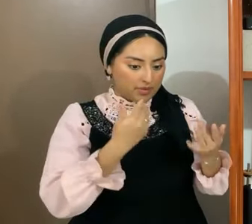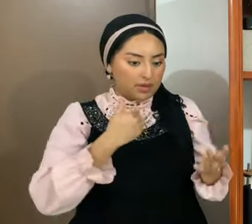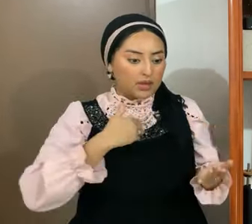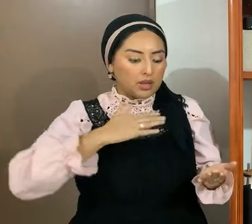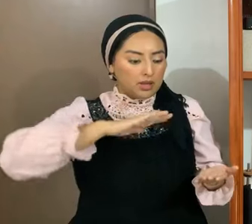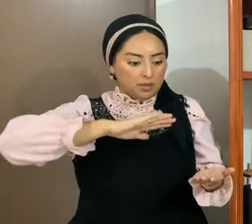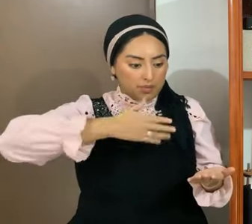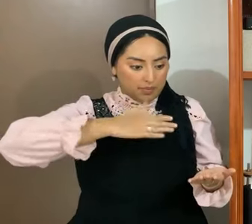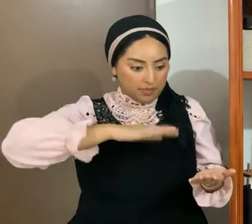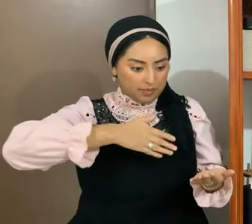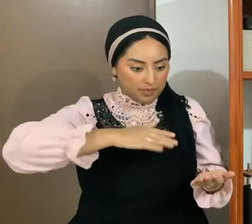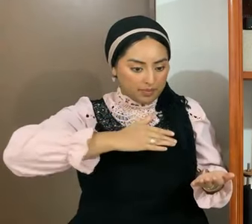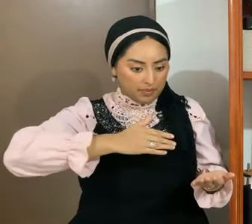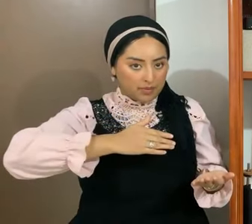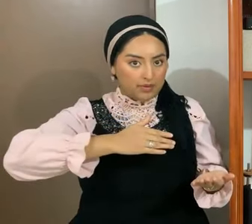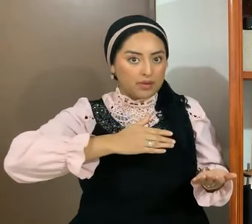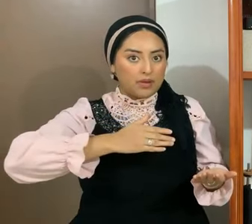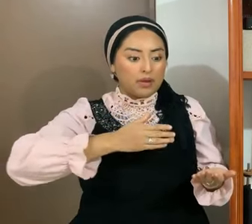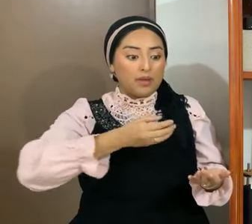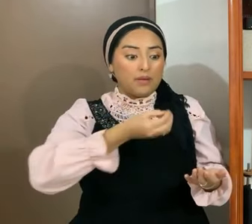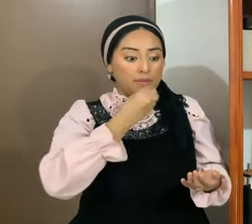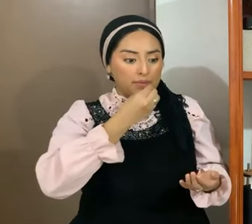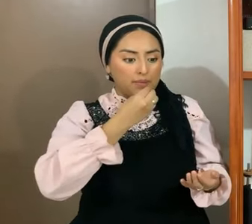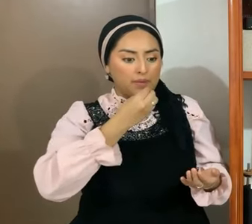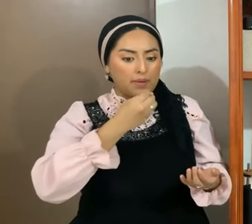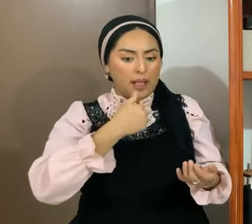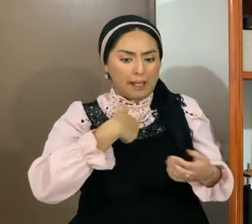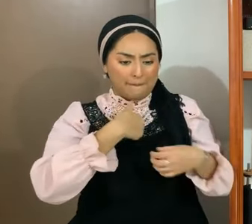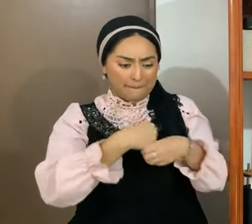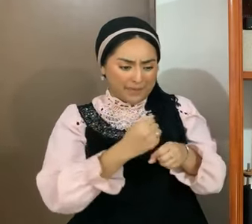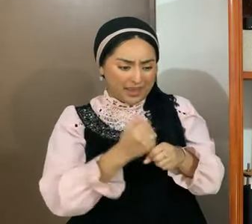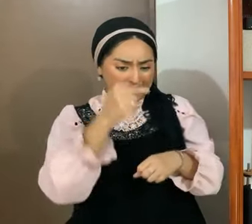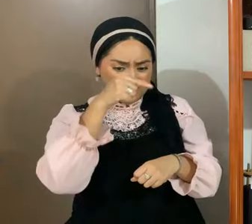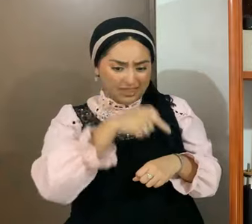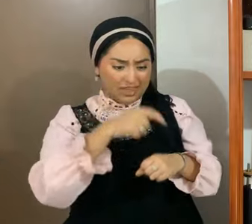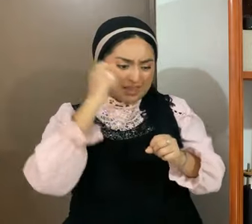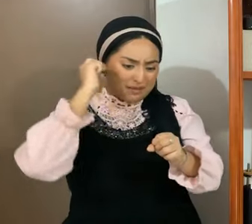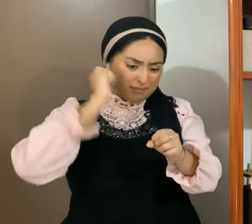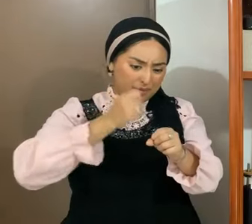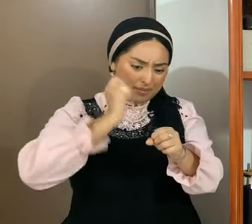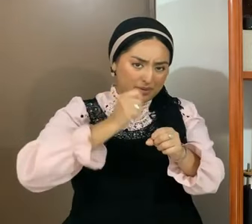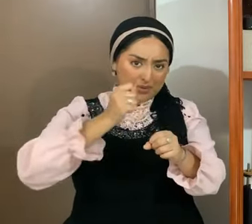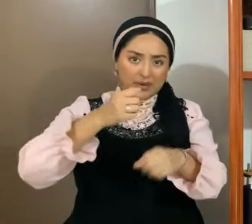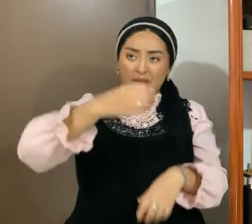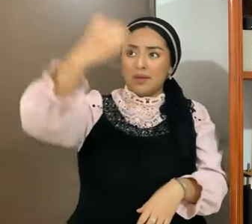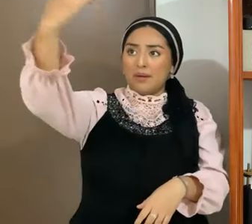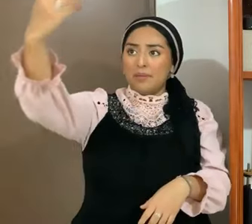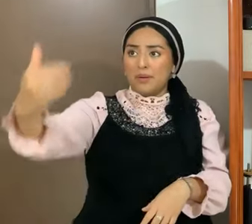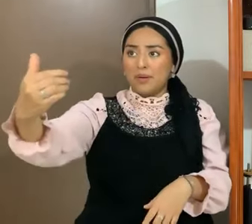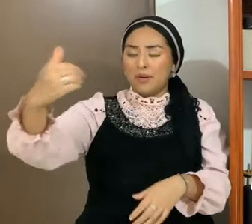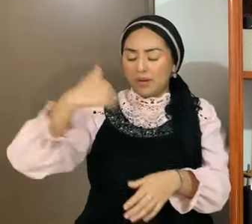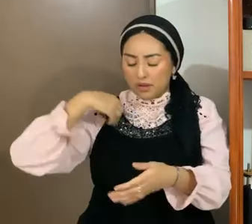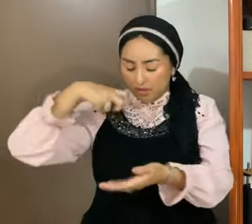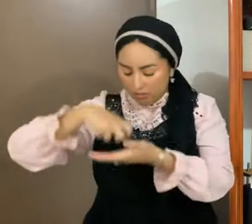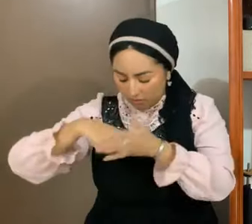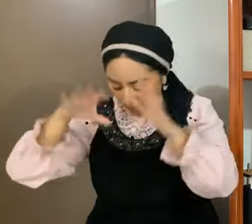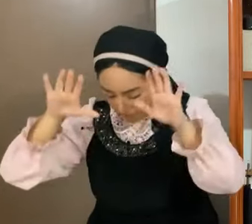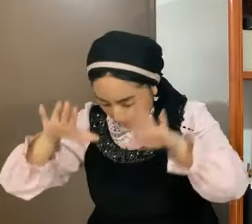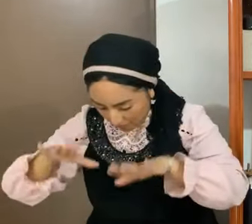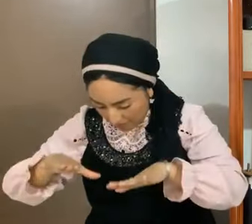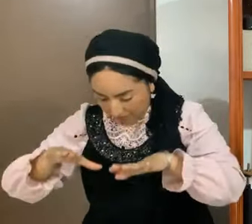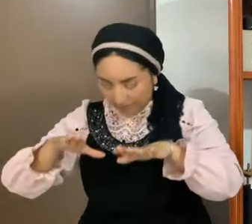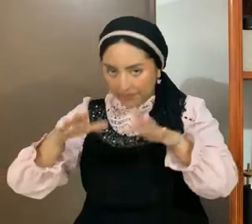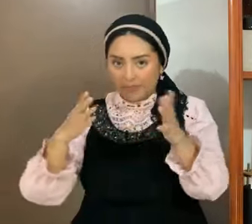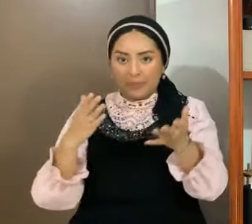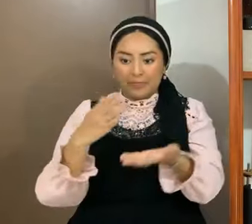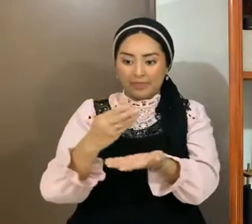cocí pan, asé carne y la comí. ¿Haré del resto de él una abominación? ¿Me postraré delante del tronco de un árbol?